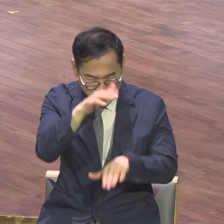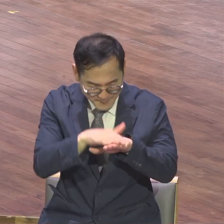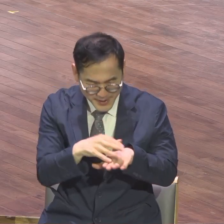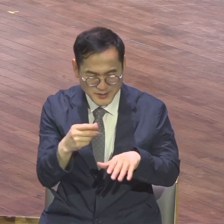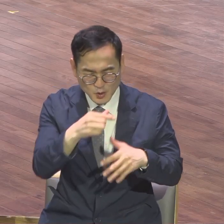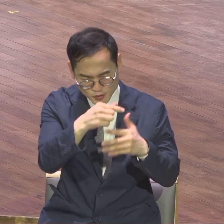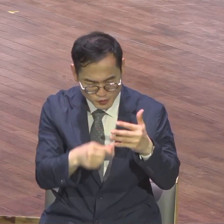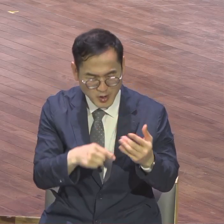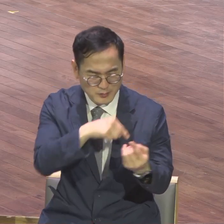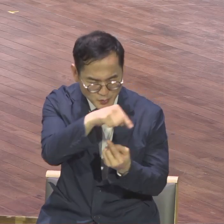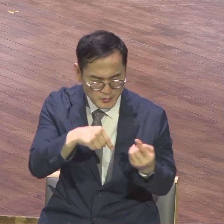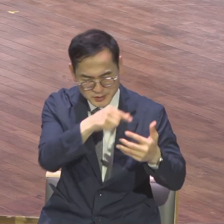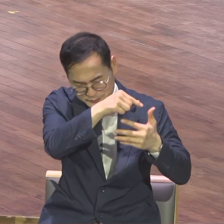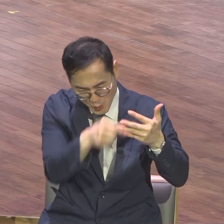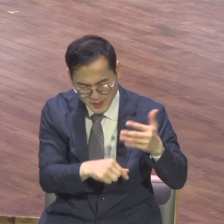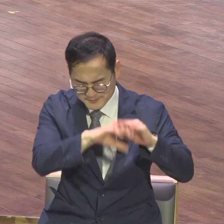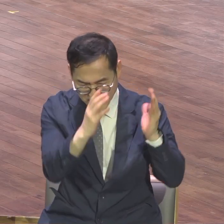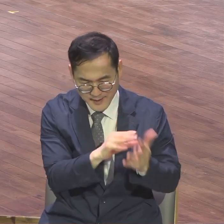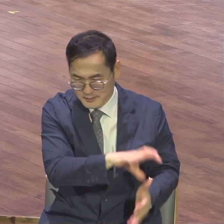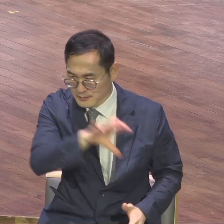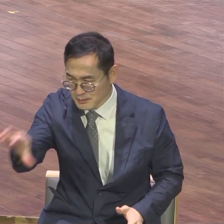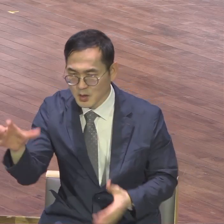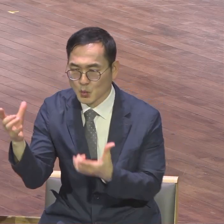모든 것 다 그대로 이야